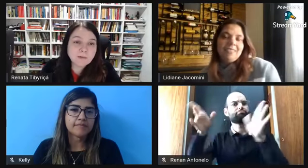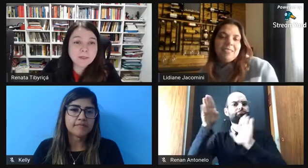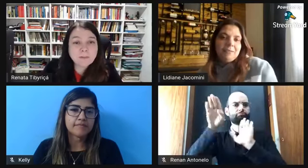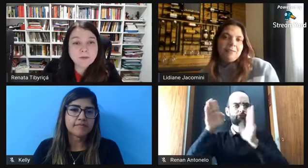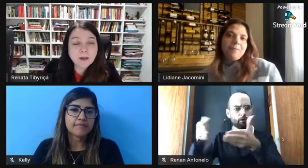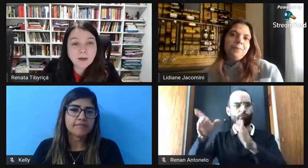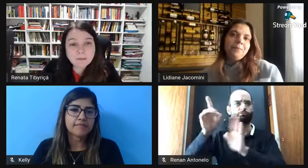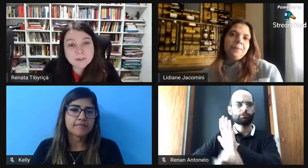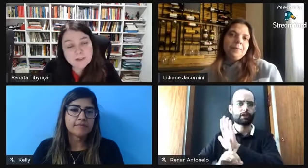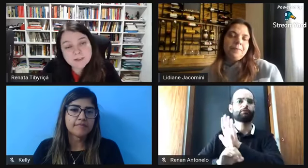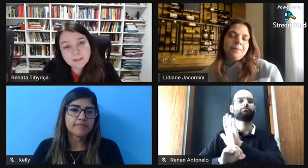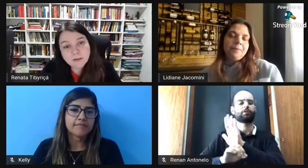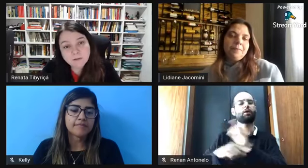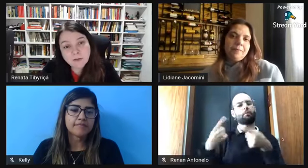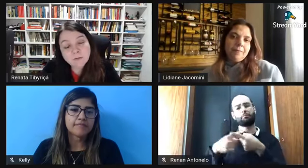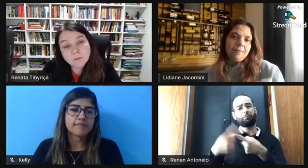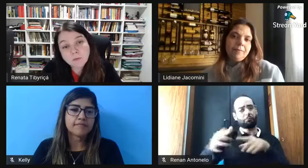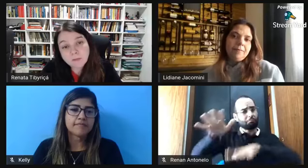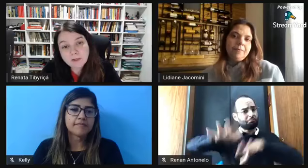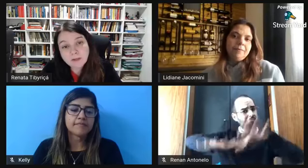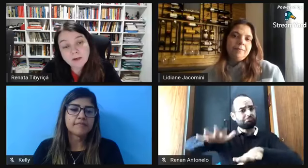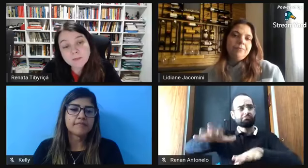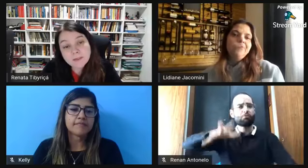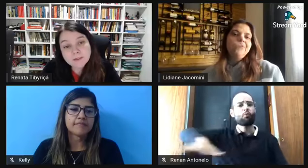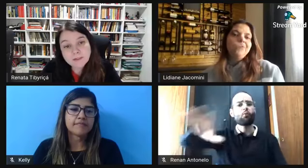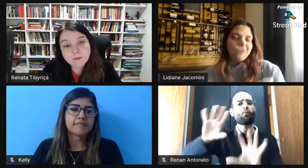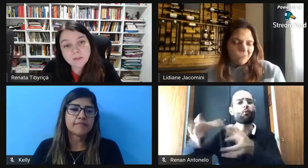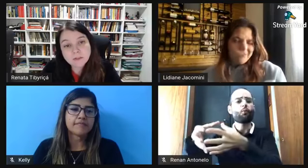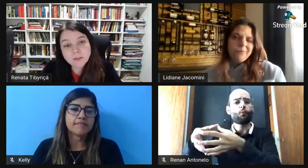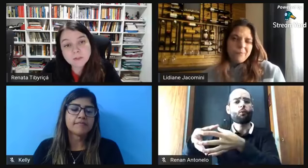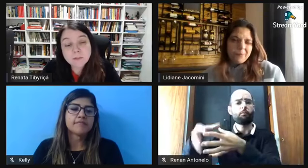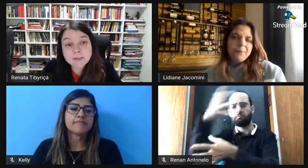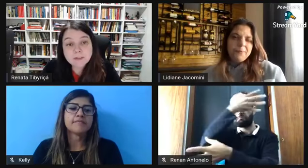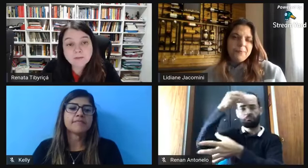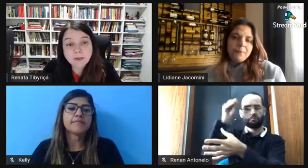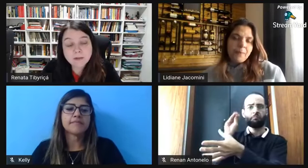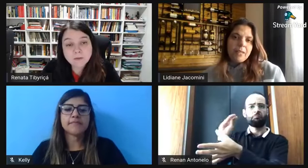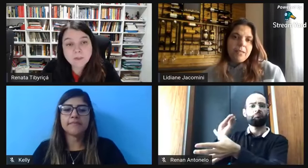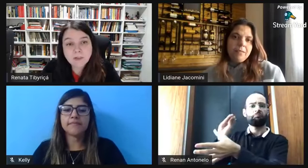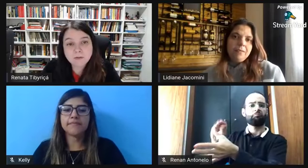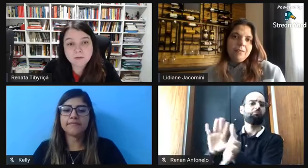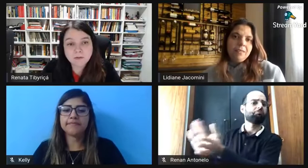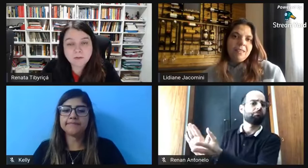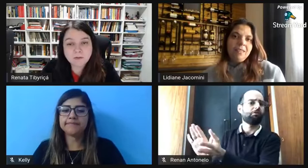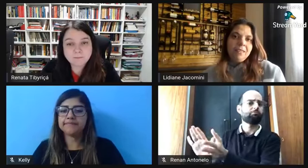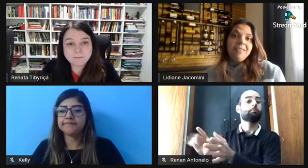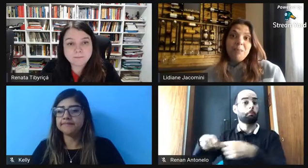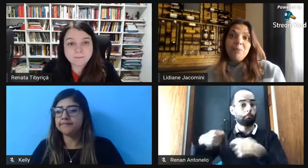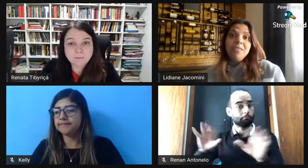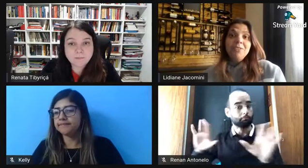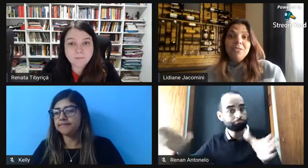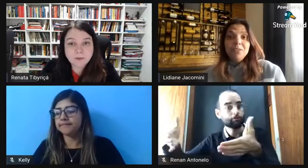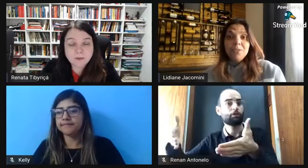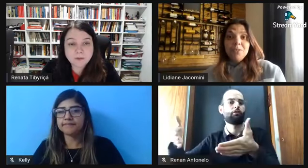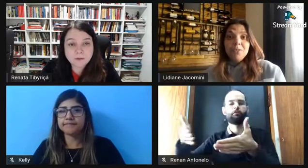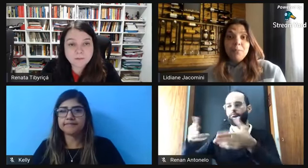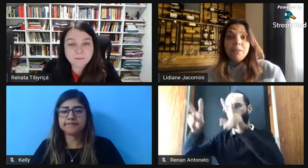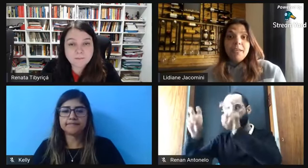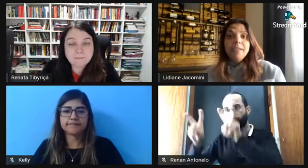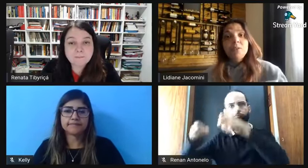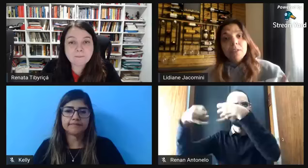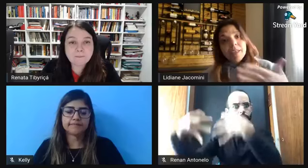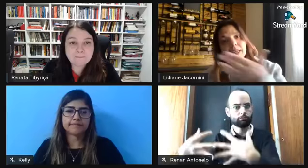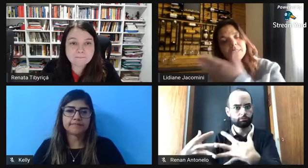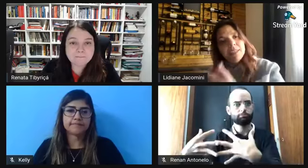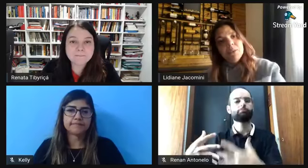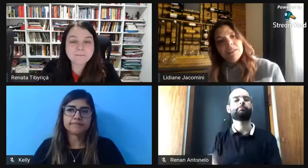vezes é um segmento que acaba esquecido, um grupo que acaba esquecido, e a gente precisa falar sobre isso. E é importante, doutora, porque